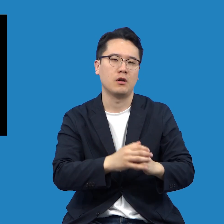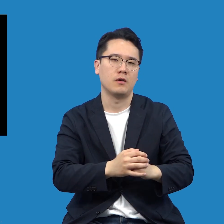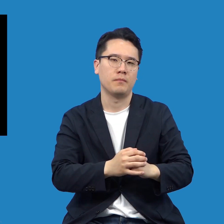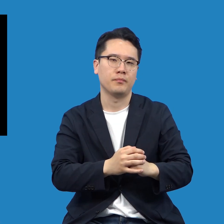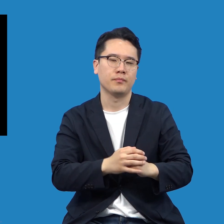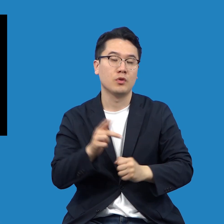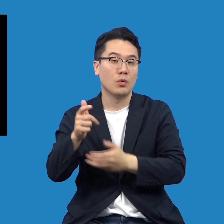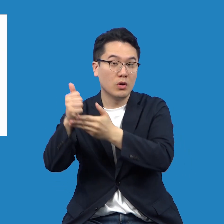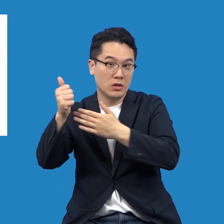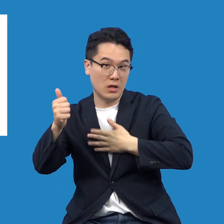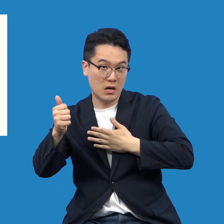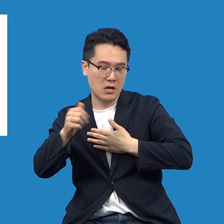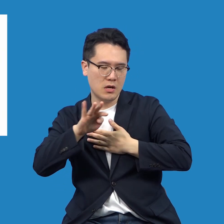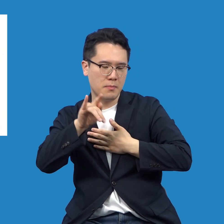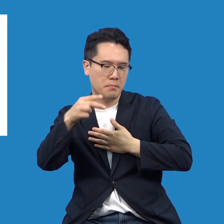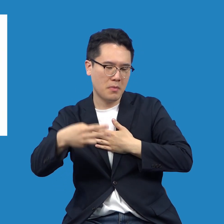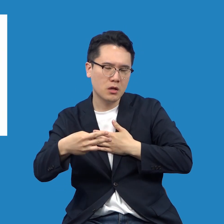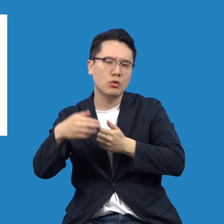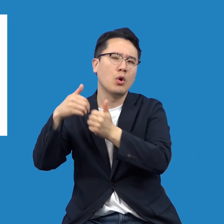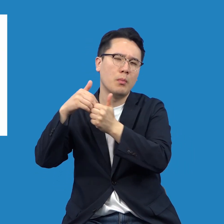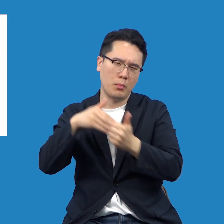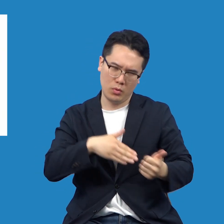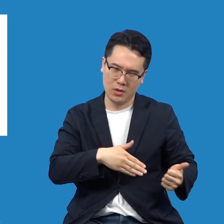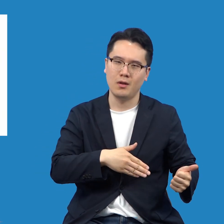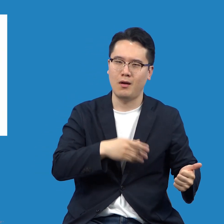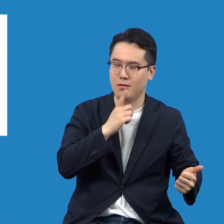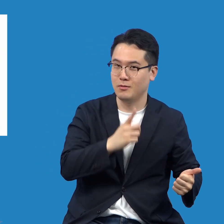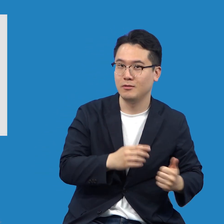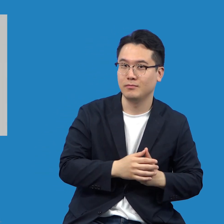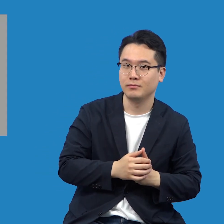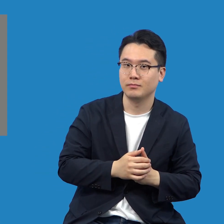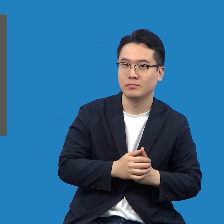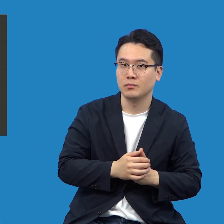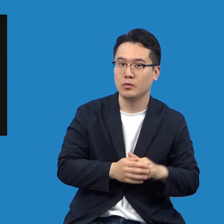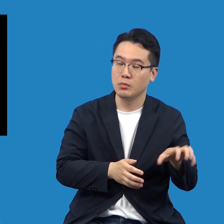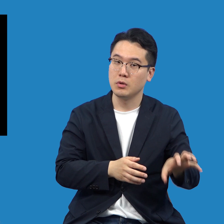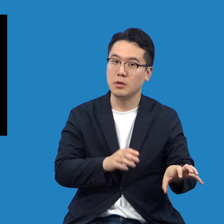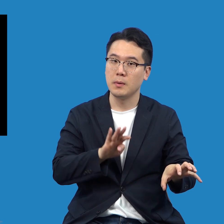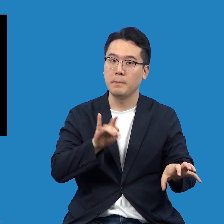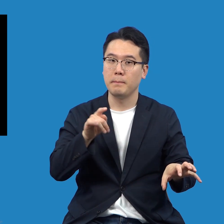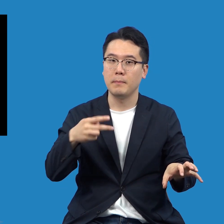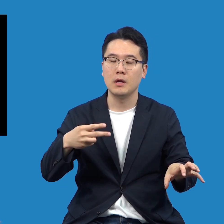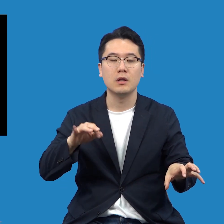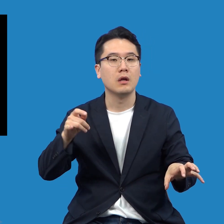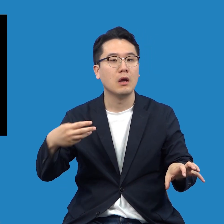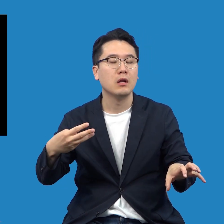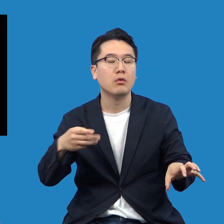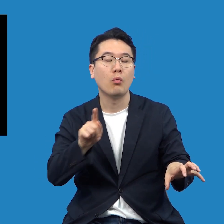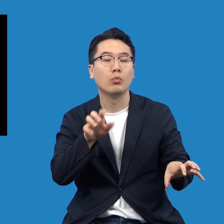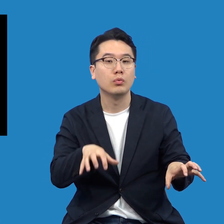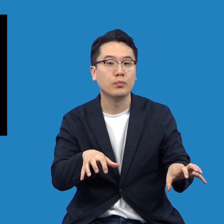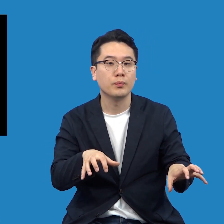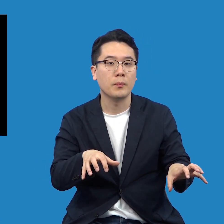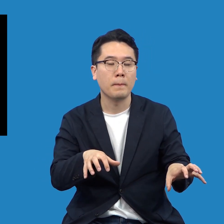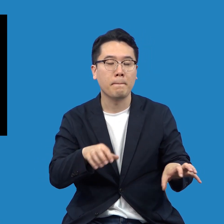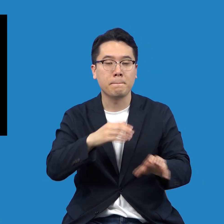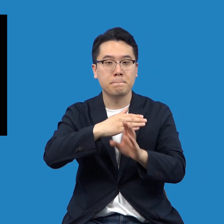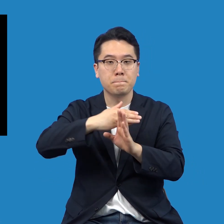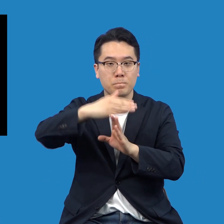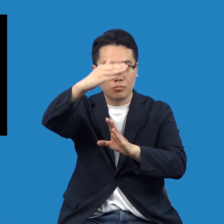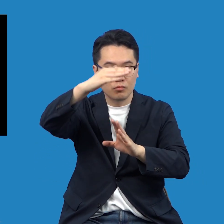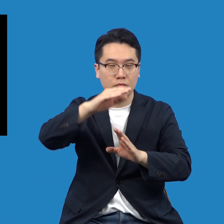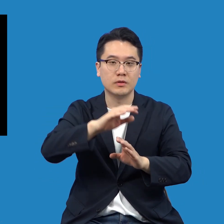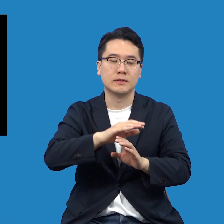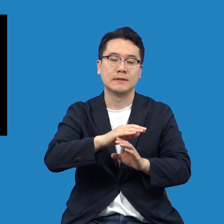보내시네. 여러분, 이 베델이 어떤 곳입니까? 이 베델은 북이스라엘이